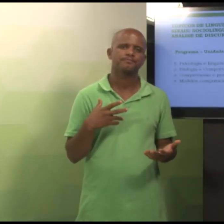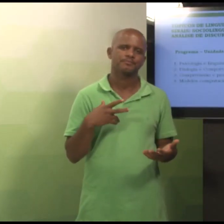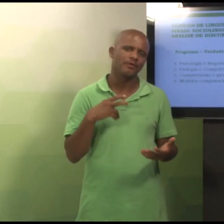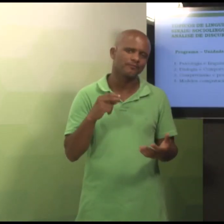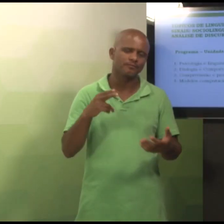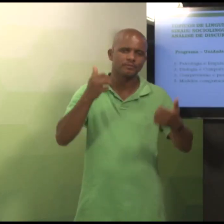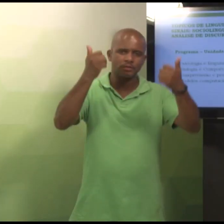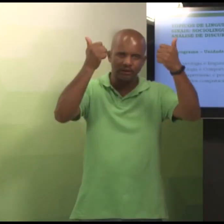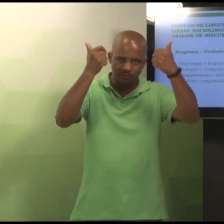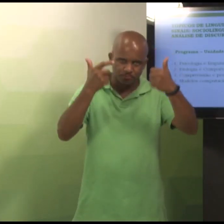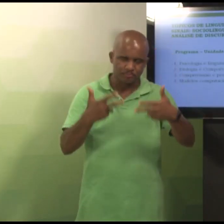Agora,